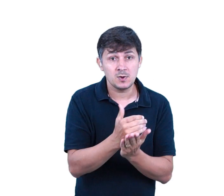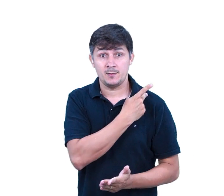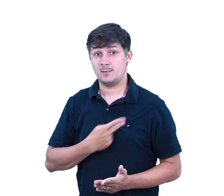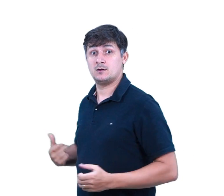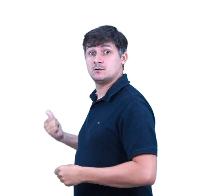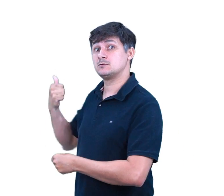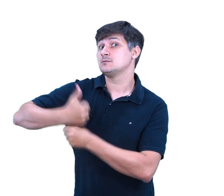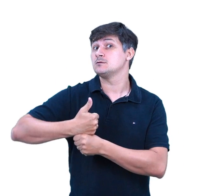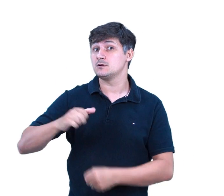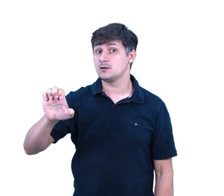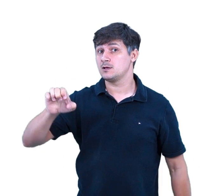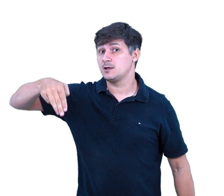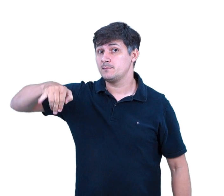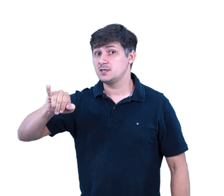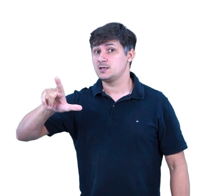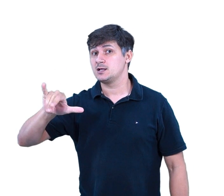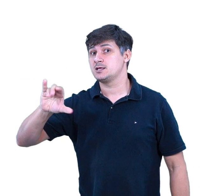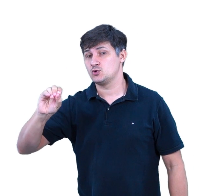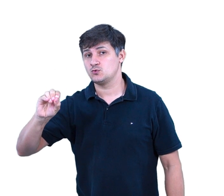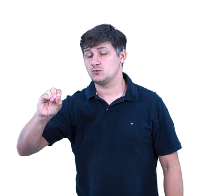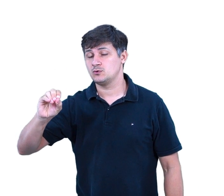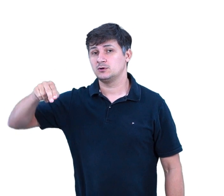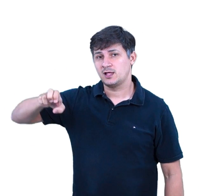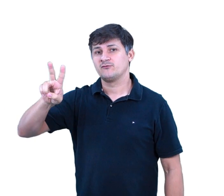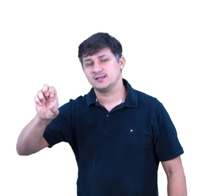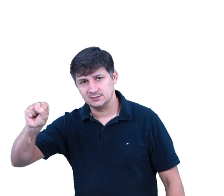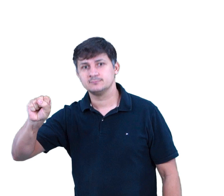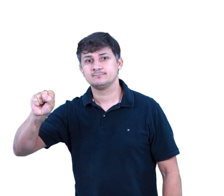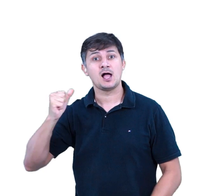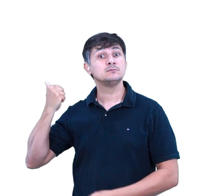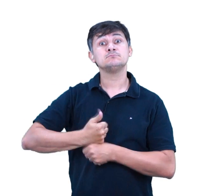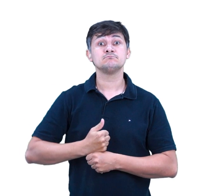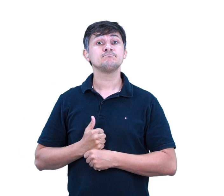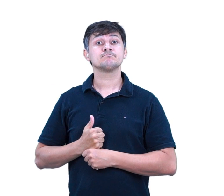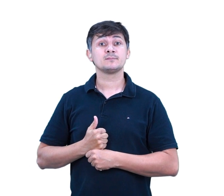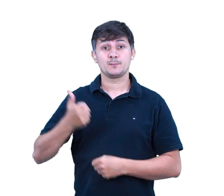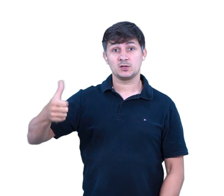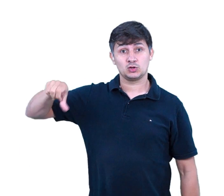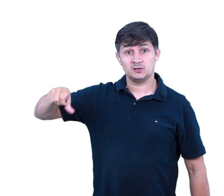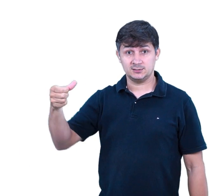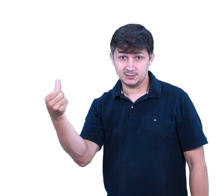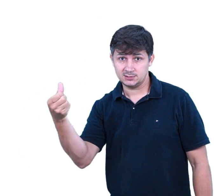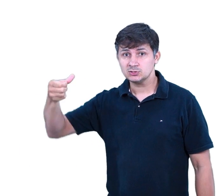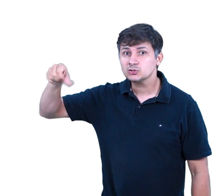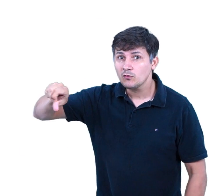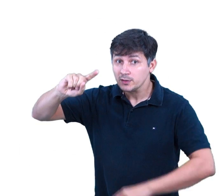esse ato institucional é o presidente Emílio Garrastazu Médici, que assume o poder em